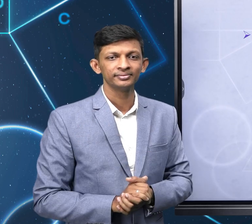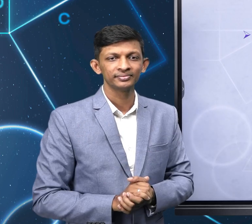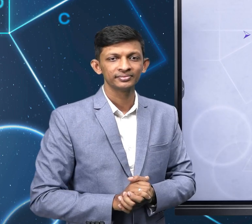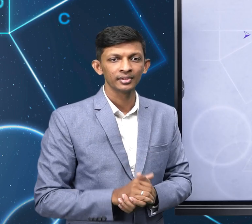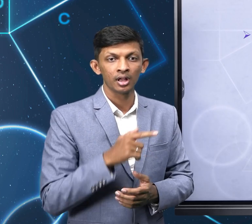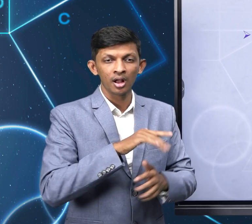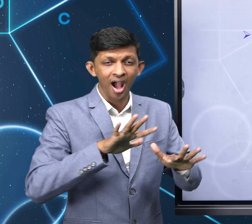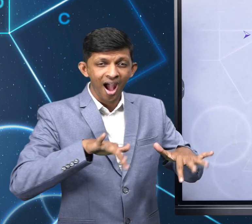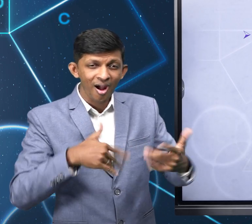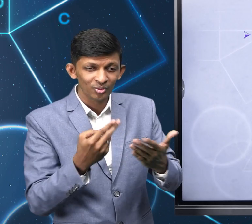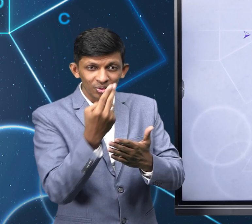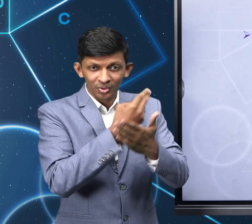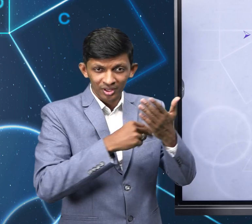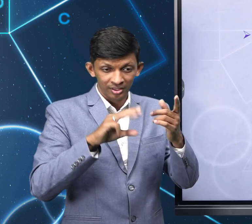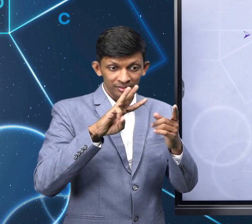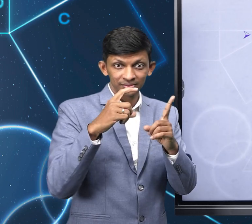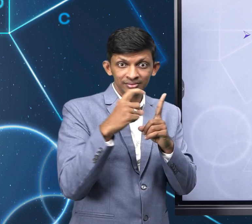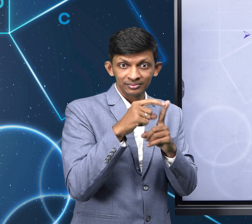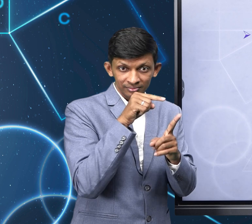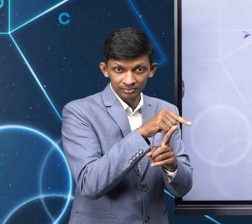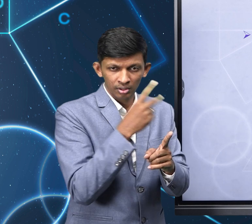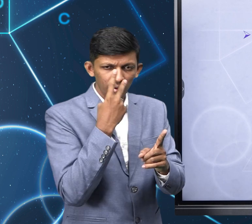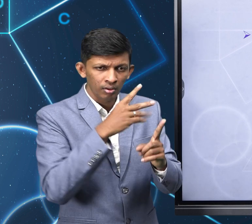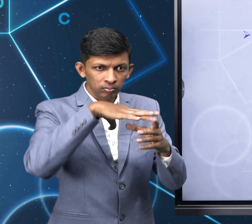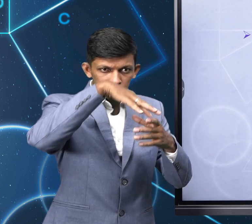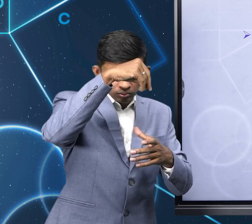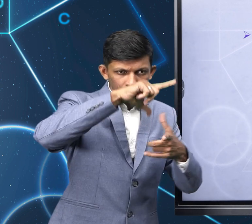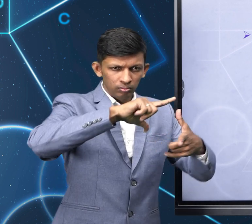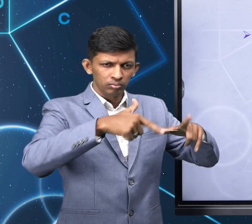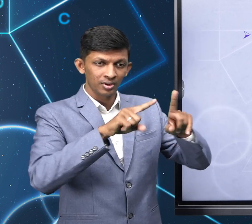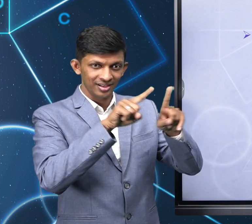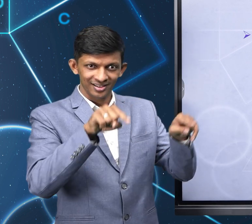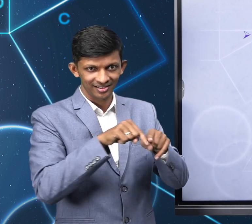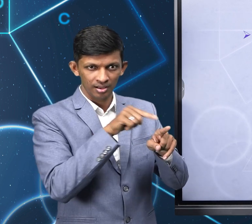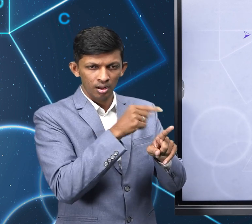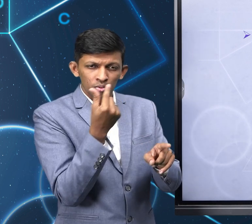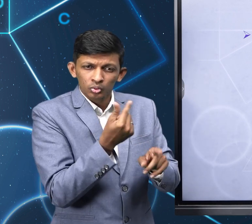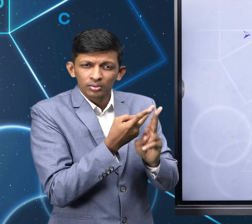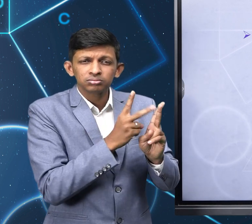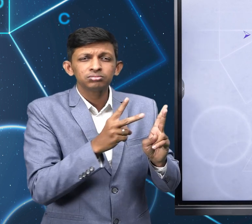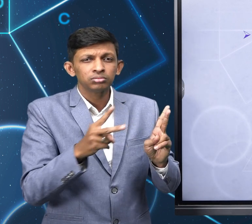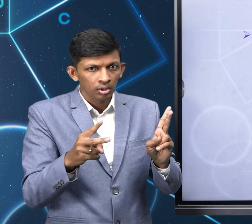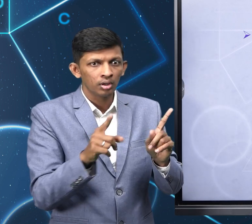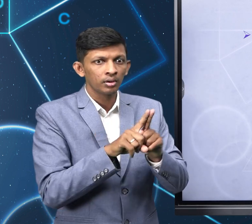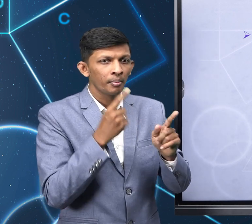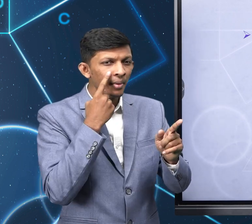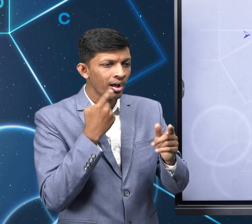सक्षम असाल. वेगवेगळ्या स्केचिंग पद्धतींचा वापर करून सपाट पृष्ठभागांवर 3D आकार